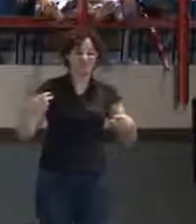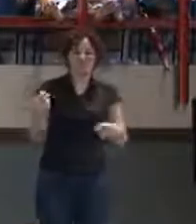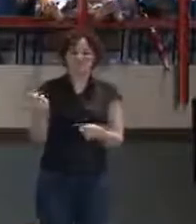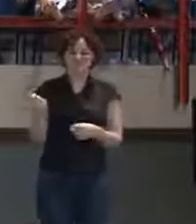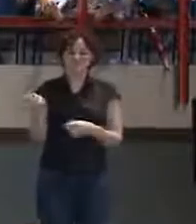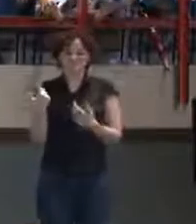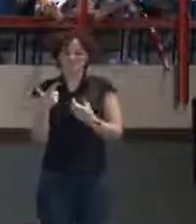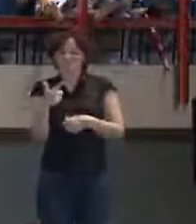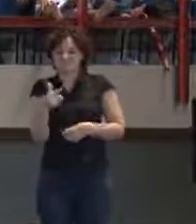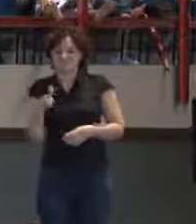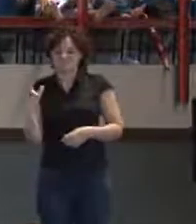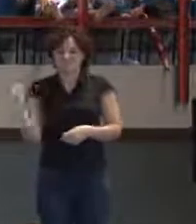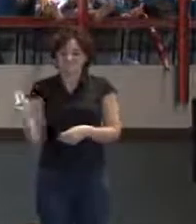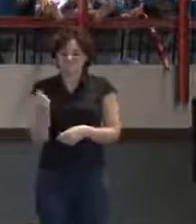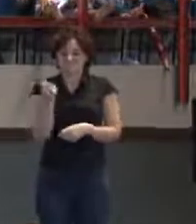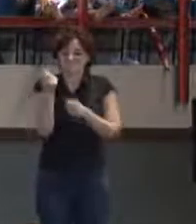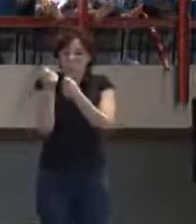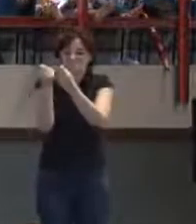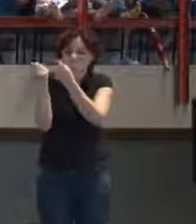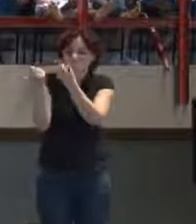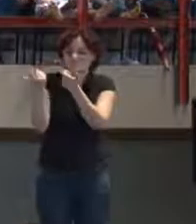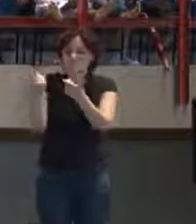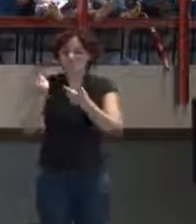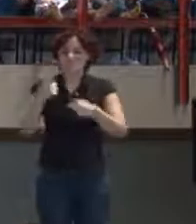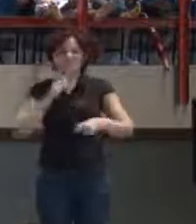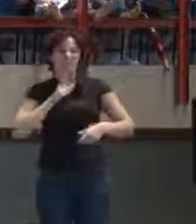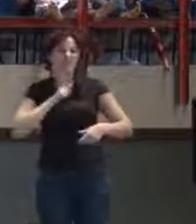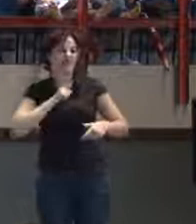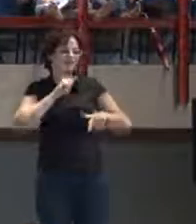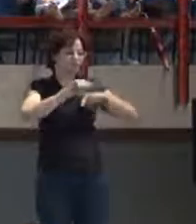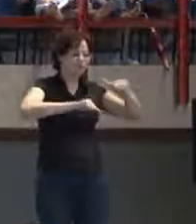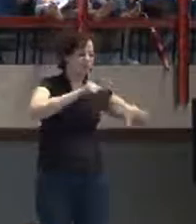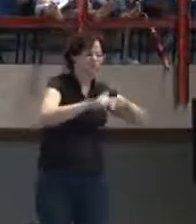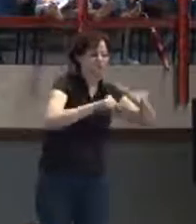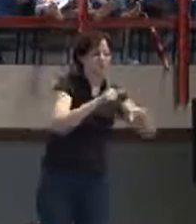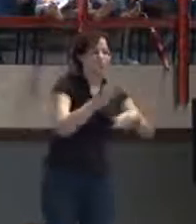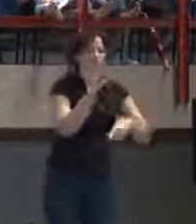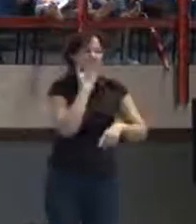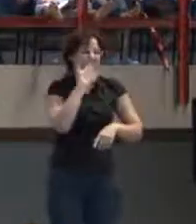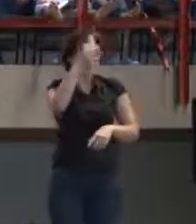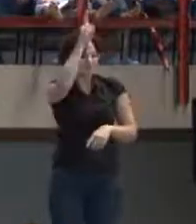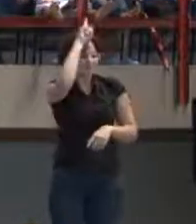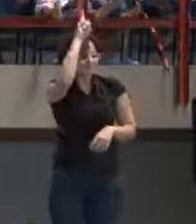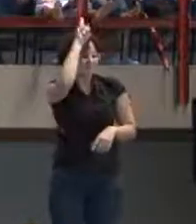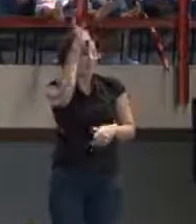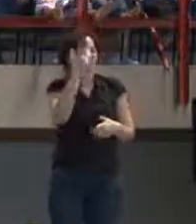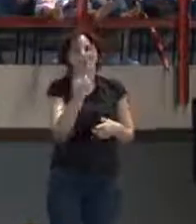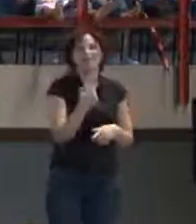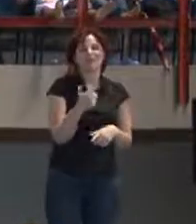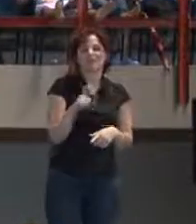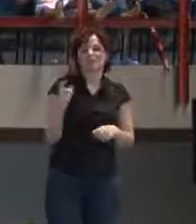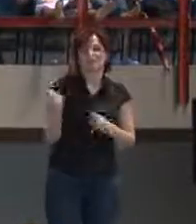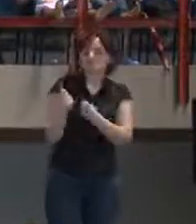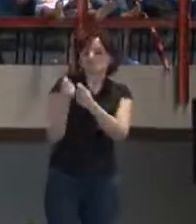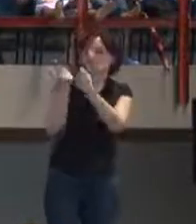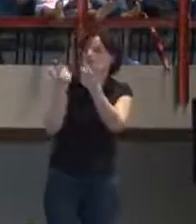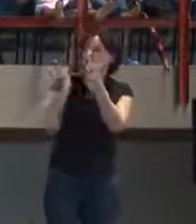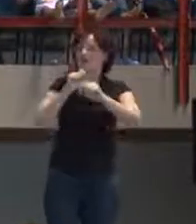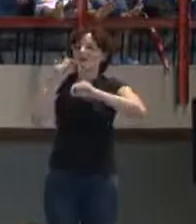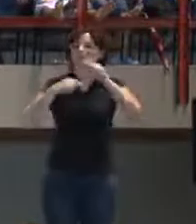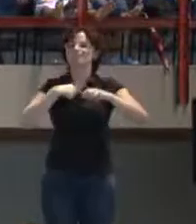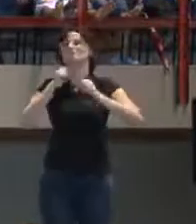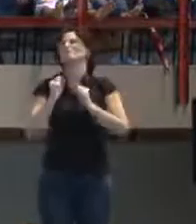rentável, o que eu posso fazer para que isso, ou seja, o Brasil, passe a ser lucrativo?